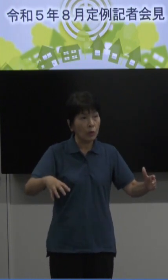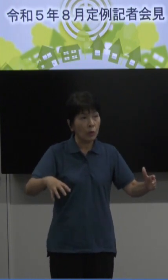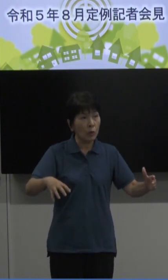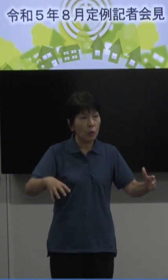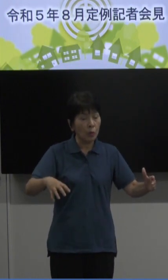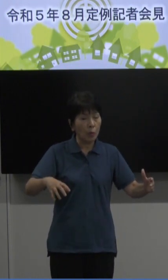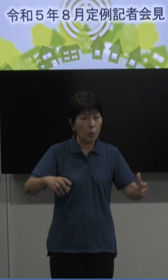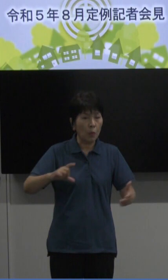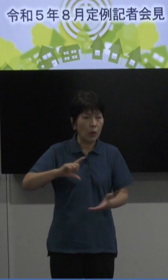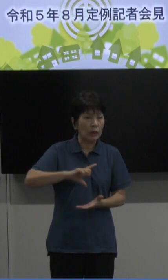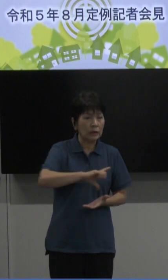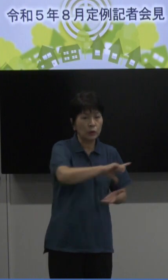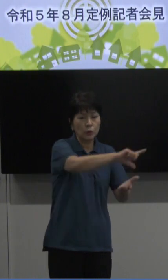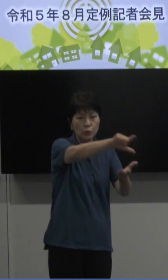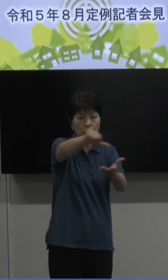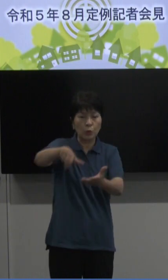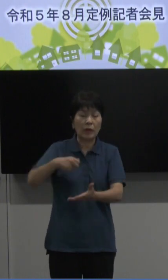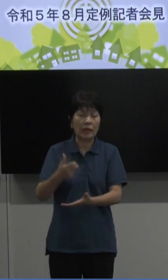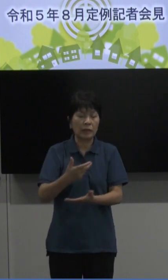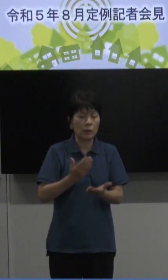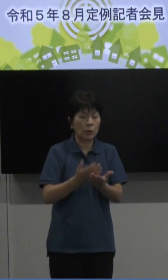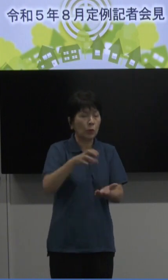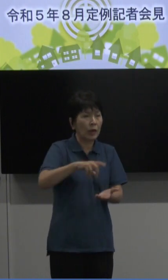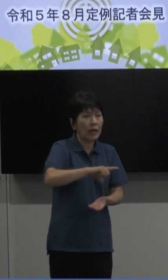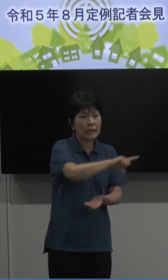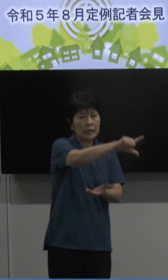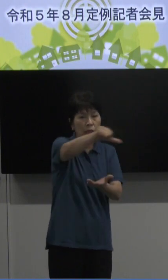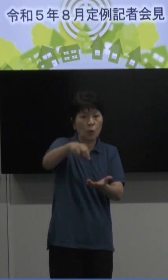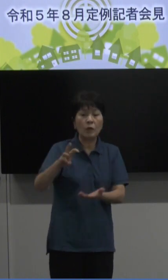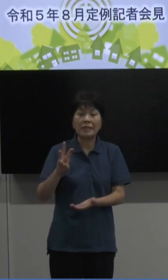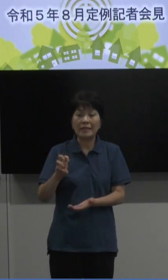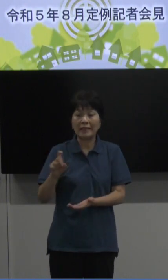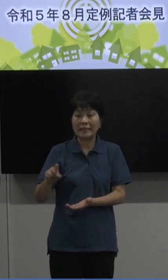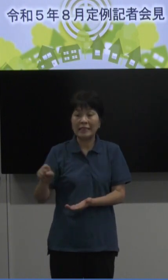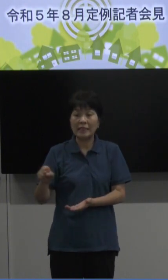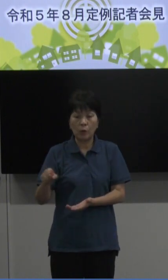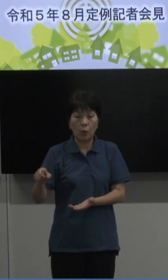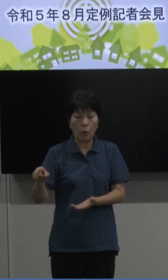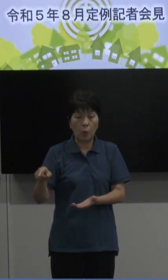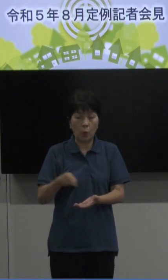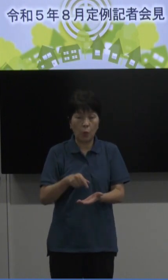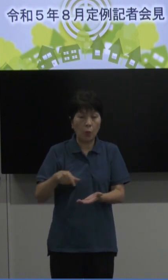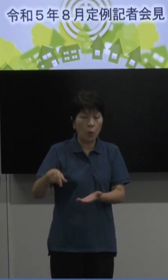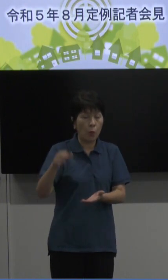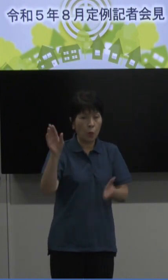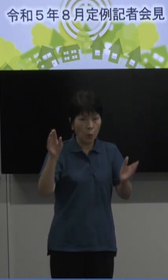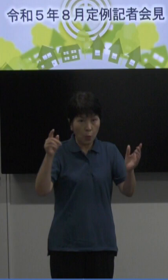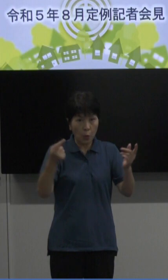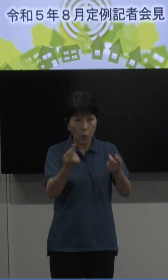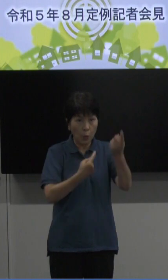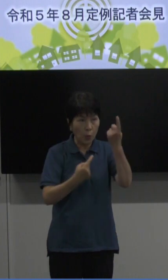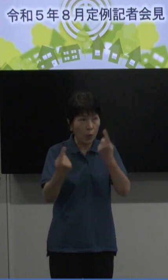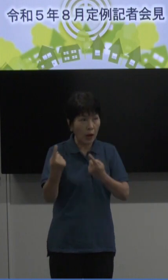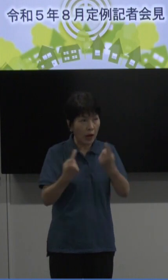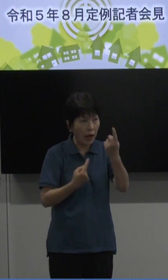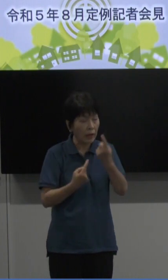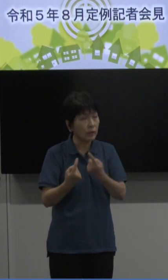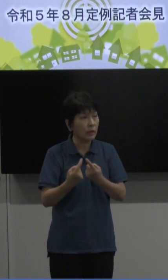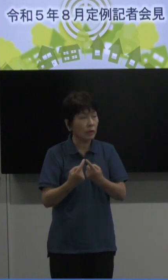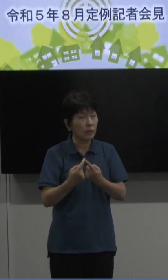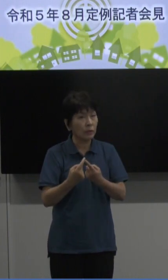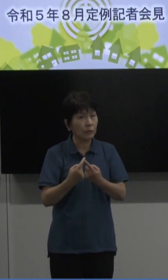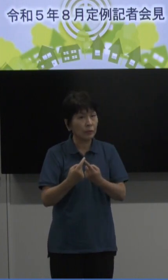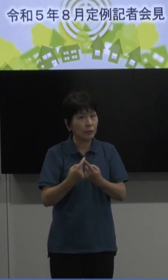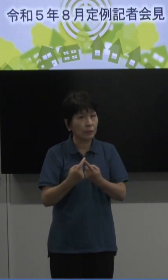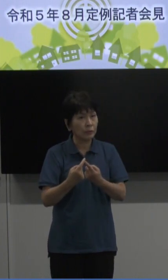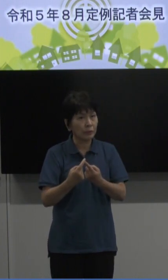圏内構想ということで、30キロ圏の方々からおいでいただいて、アメニティというかアミューズメ